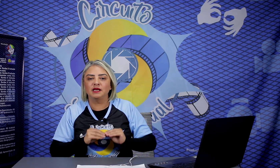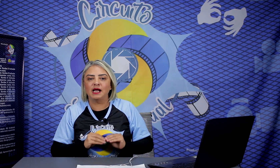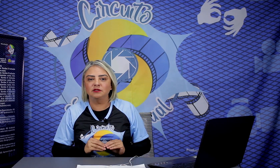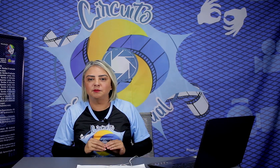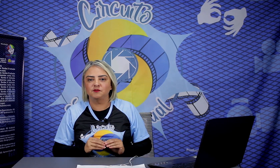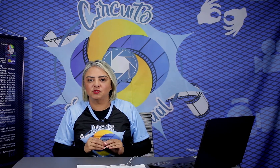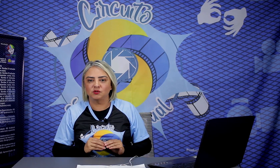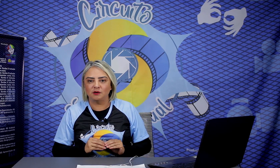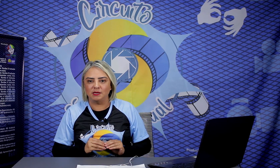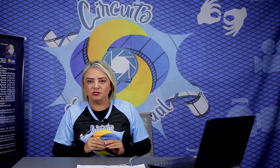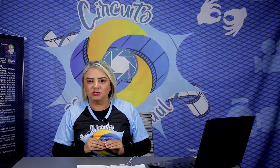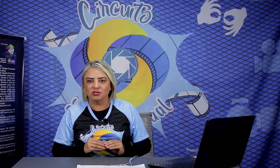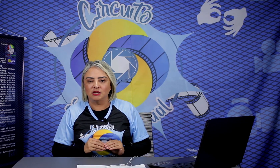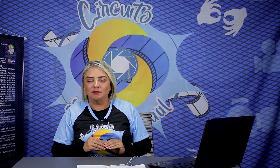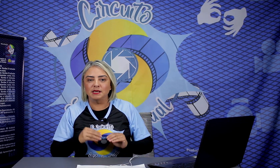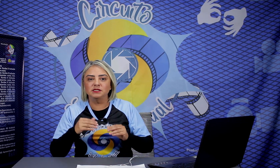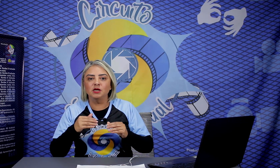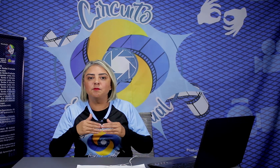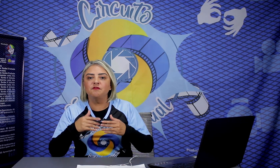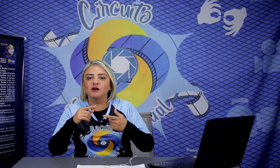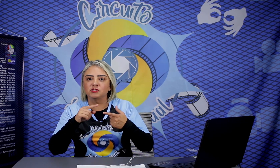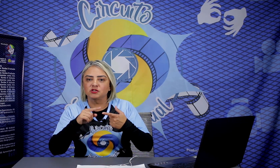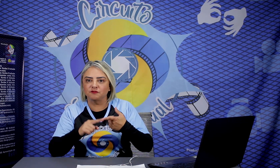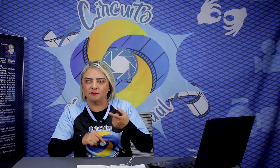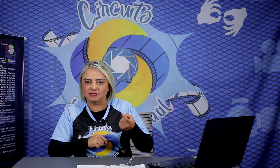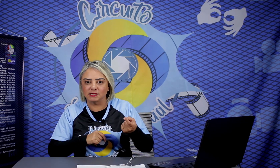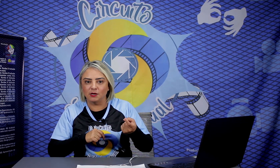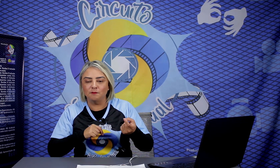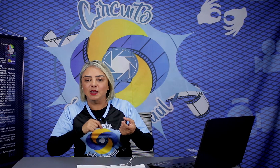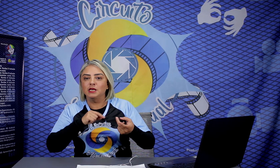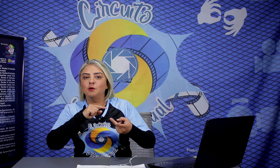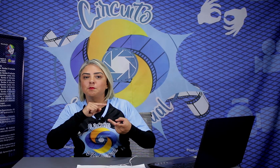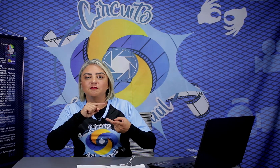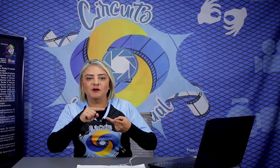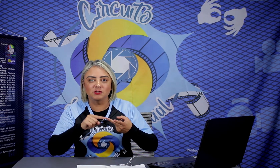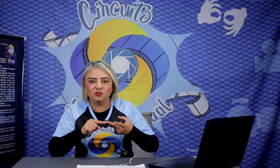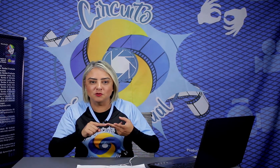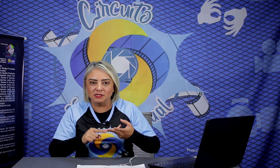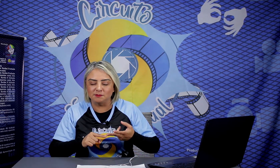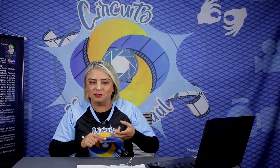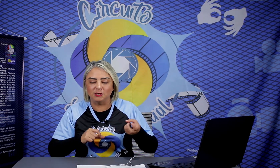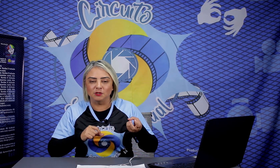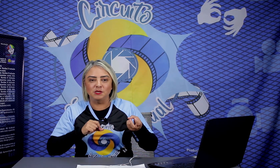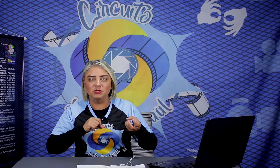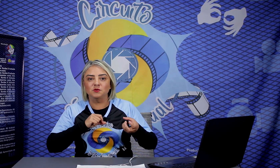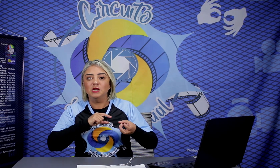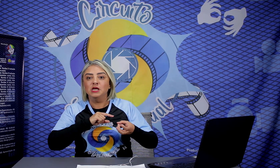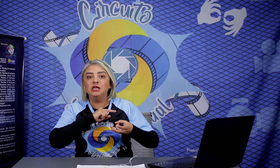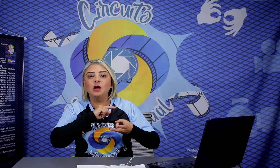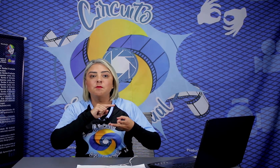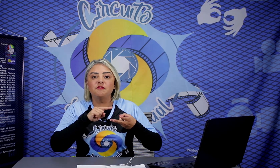desqualificado profissionalmente. Mas não por falta de formação, não por falta de conhecimento linguístico, não por